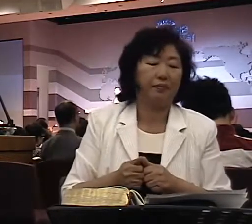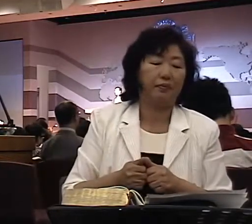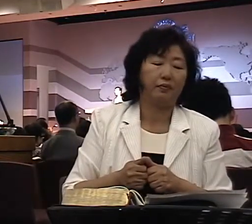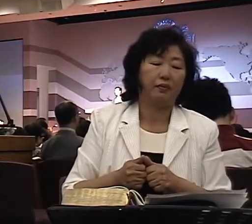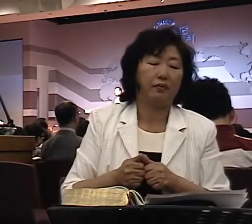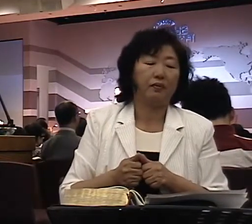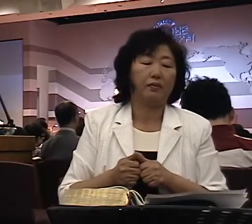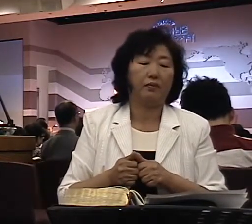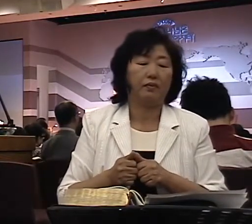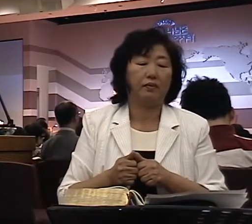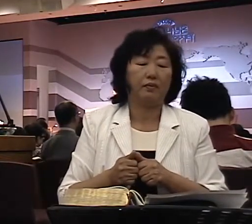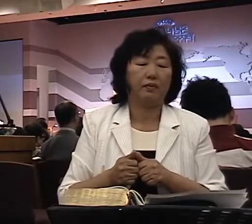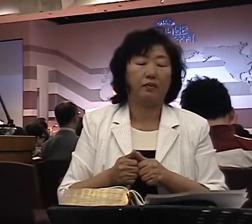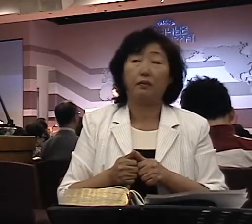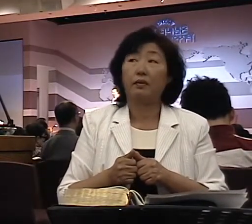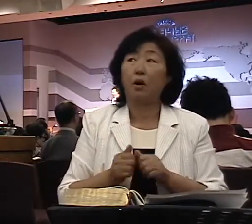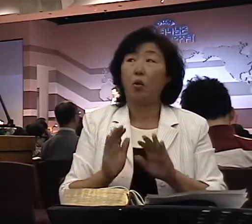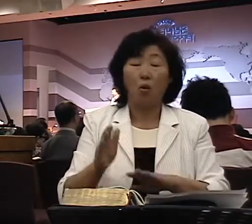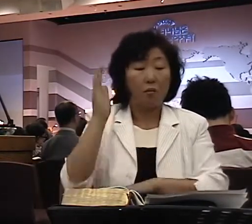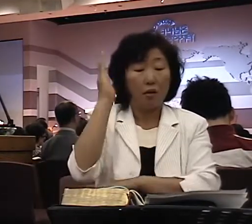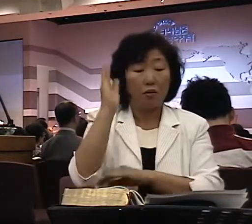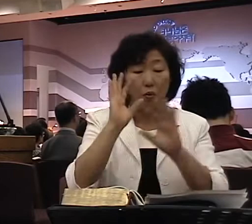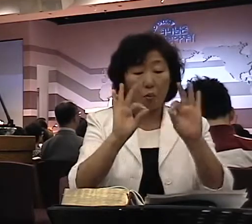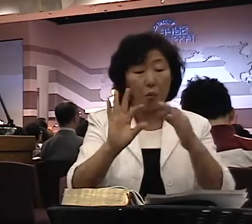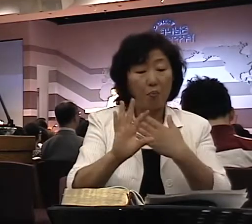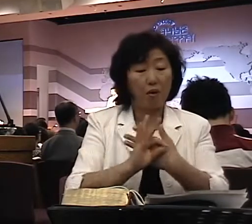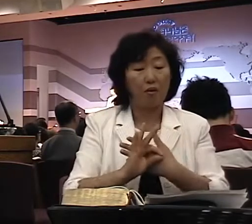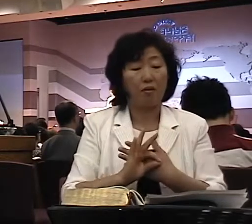이겼습니다. 오늘 말씀을 보면은